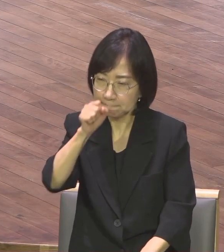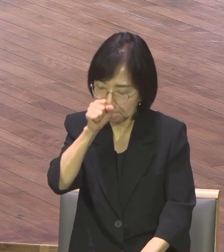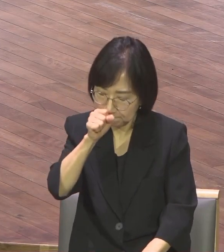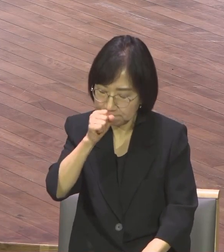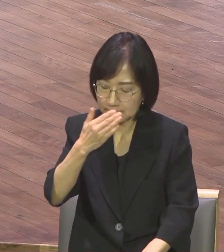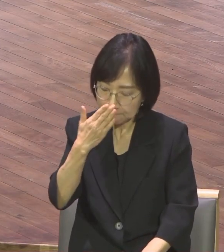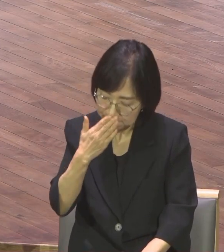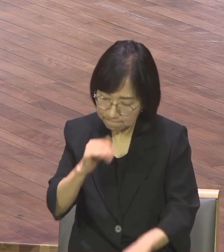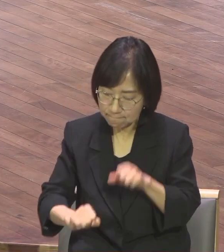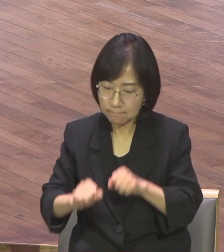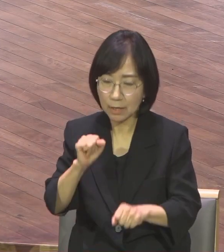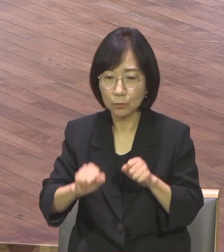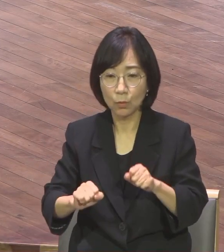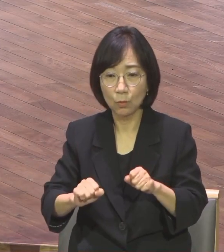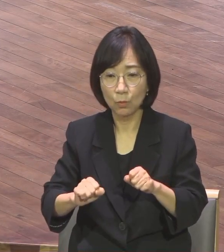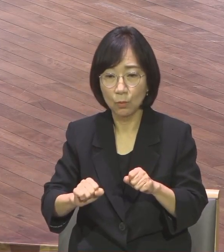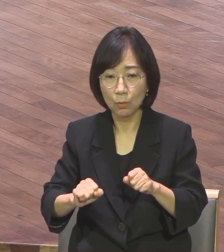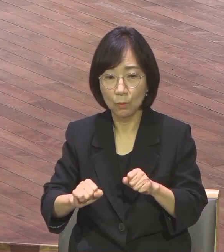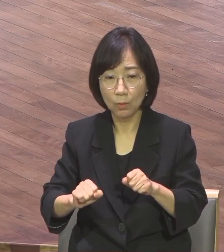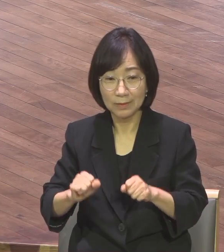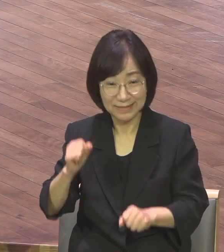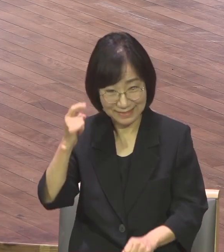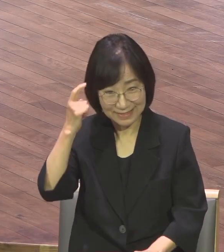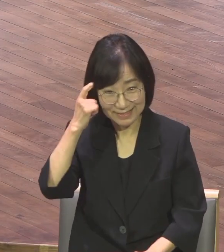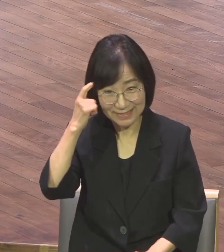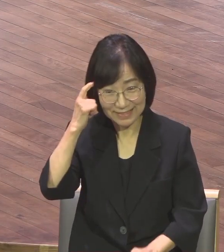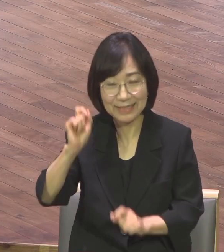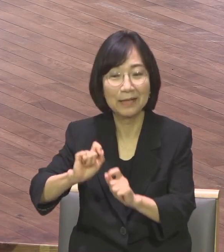모든 생각이지요.